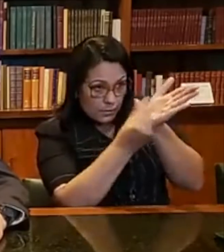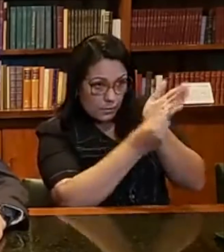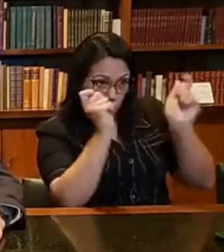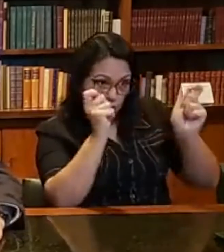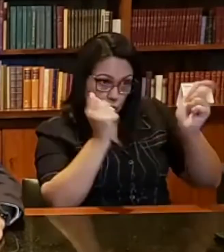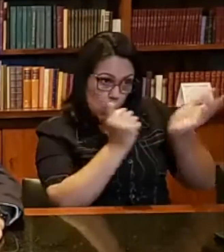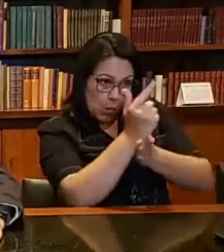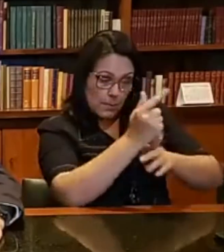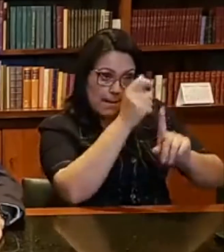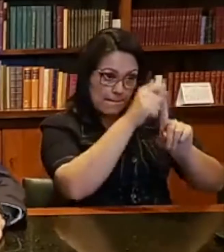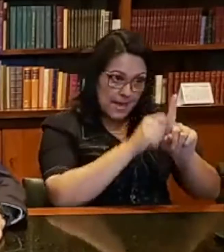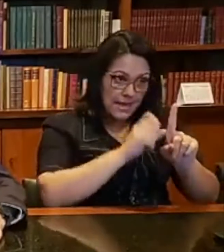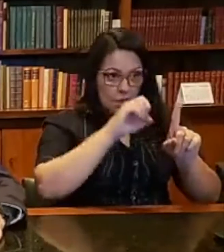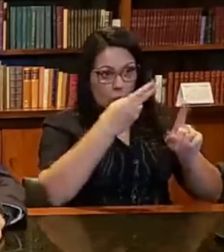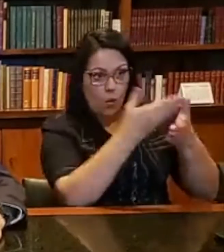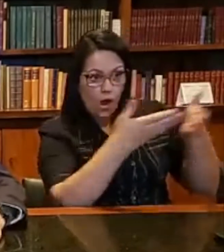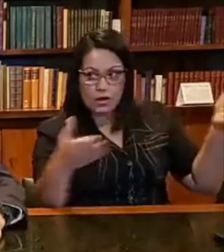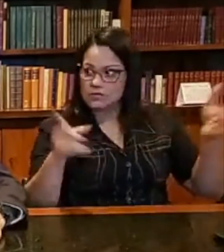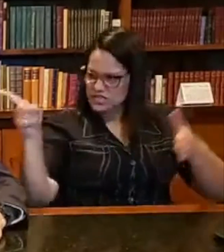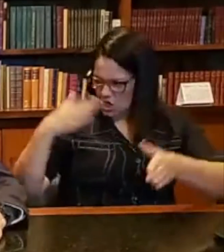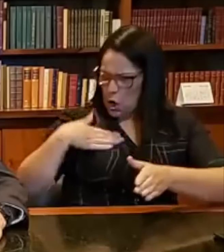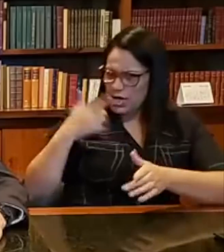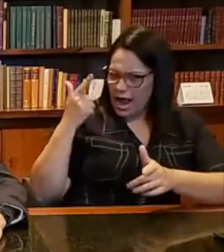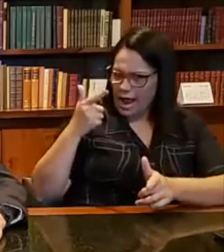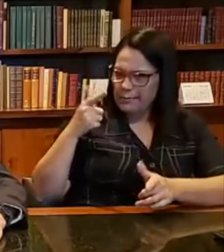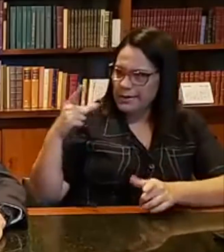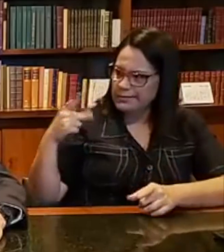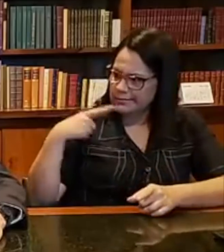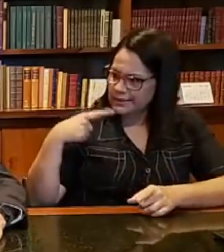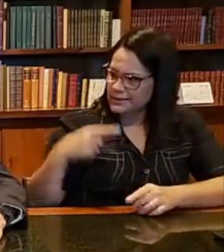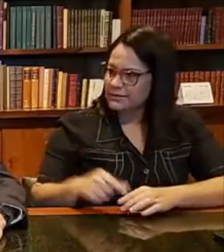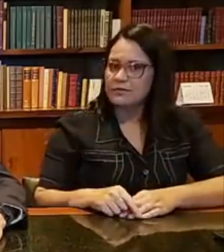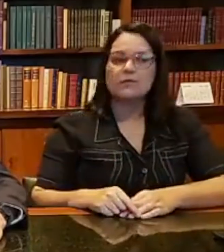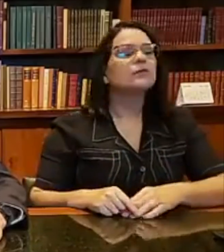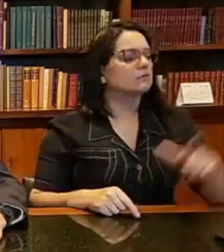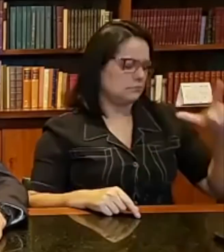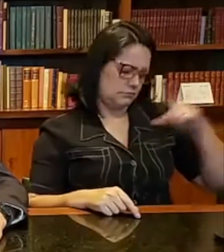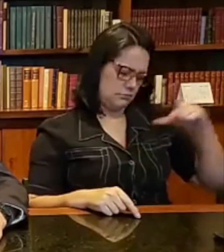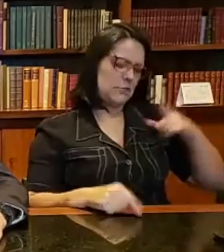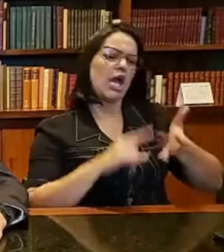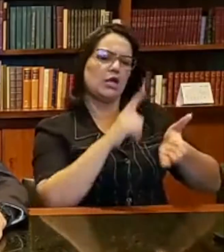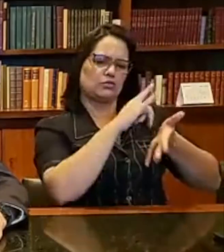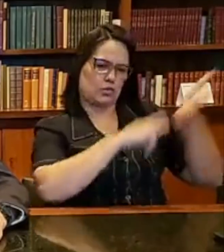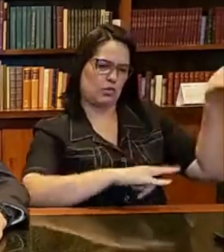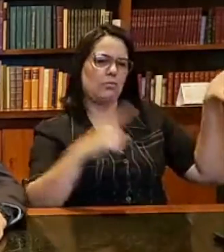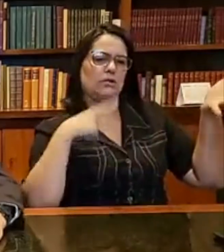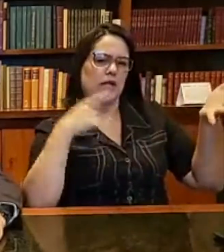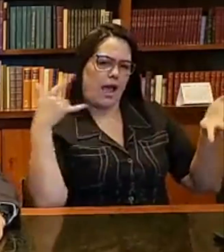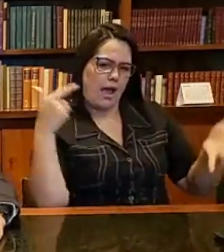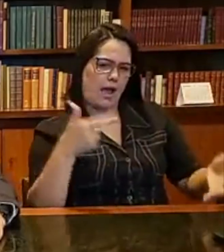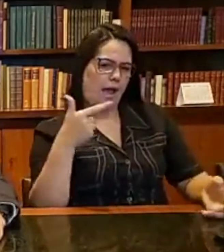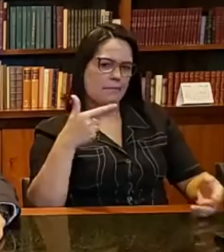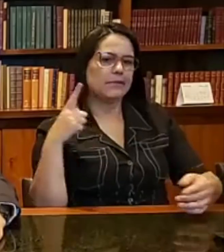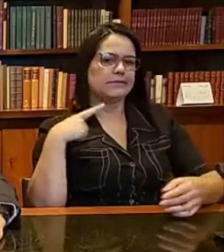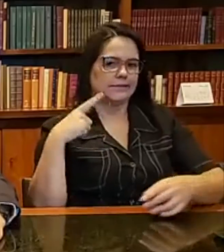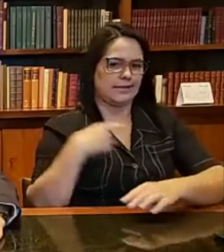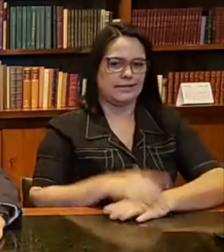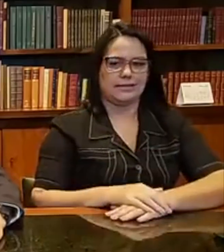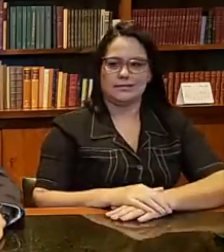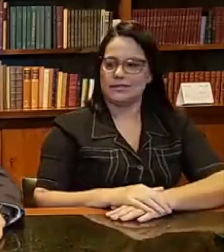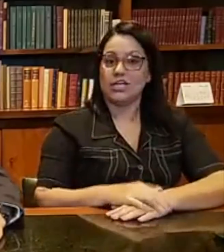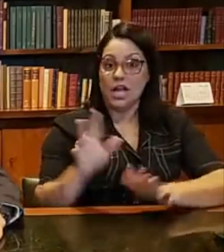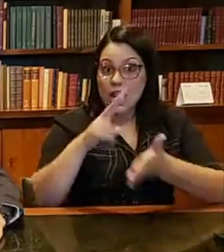cada ano. Você gosta de arma, Pedro? Gosto. Tá. Você tem pó de arma? Tem. Tem pó de arma, tá certo. Já leu a portaria? Já. Já